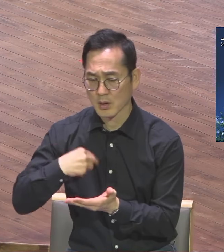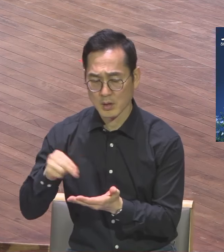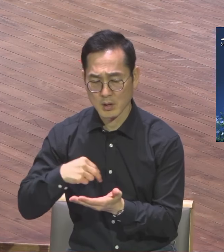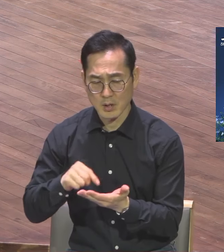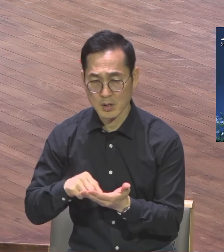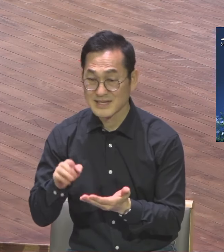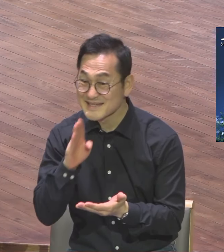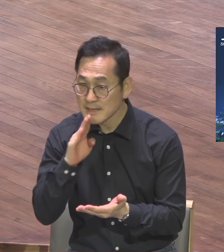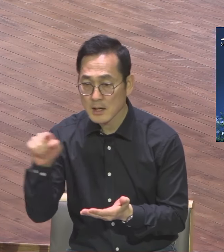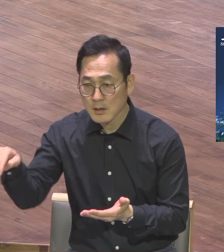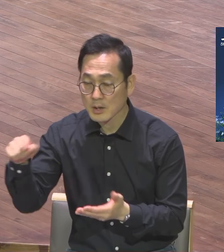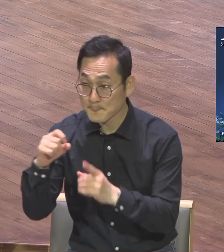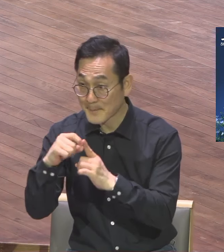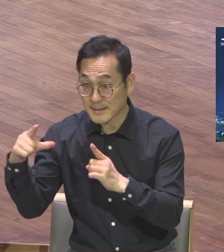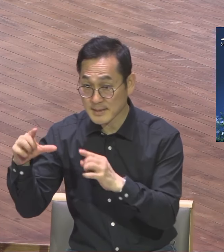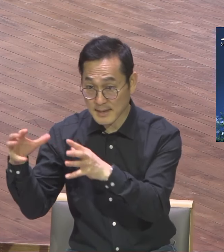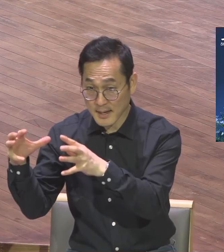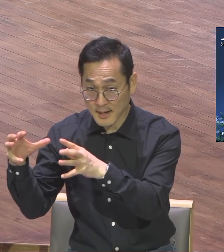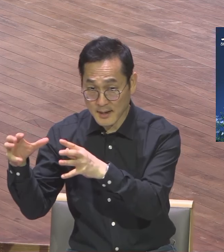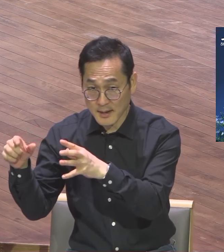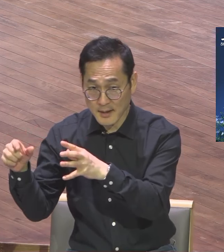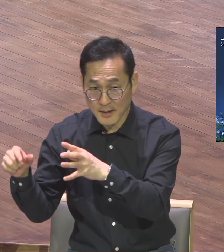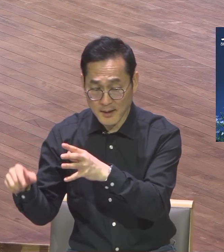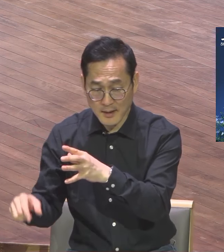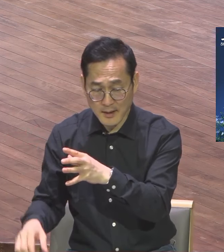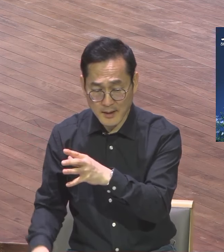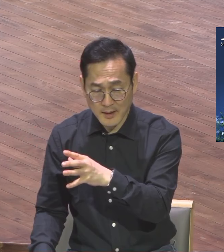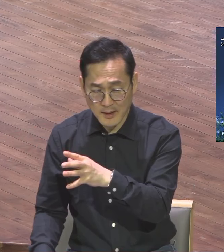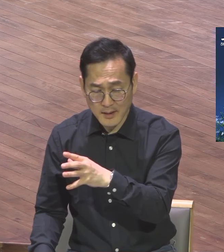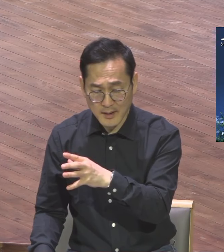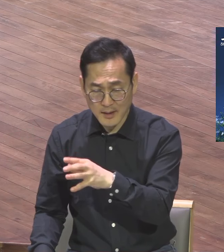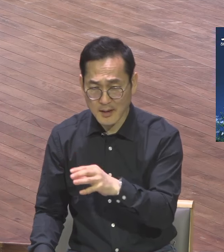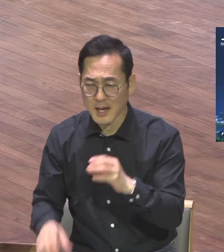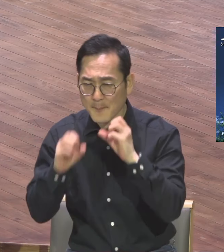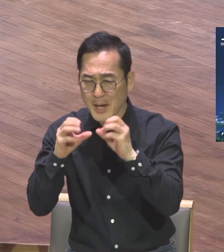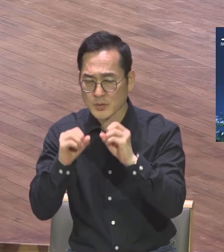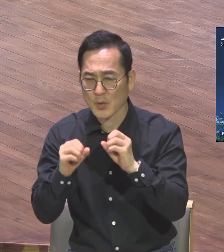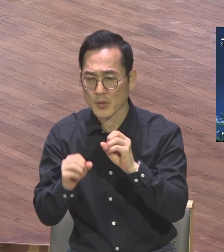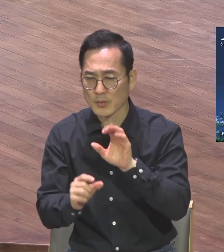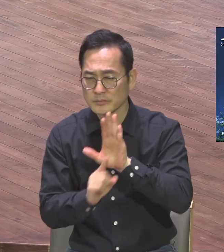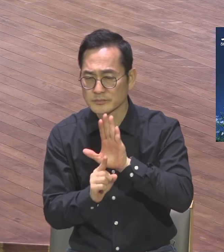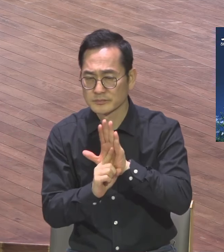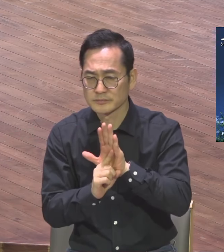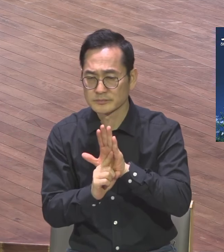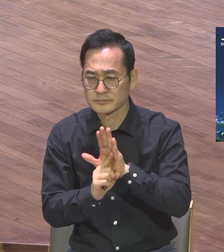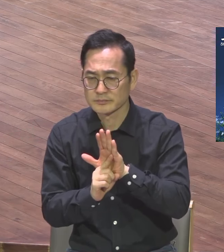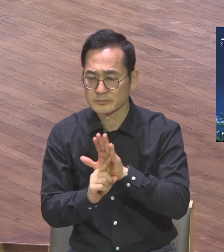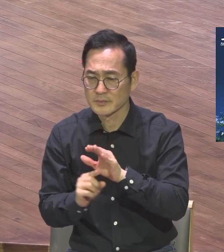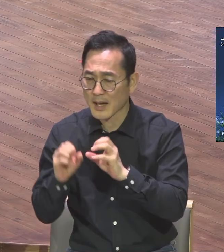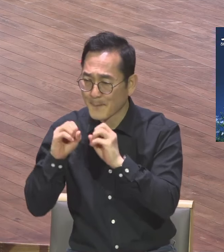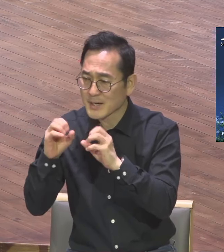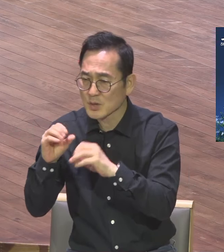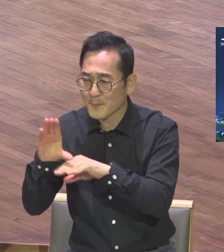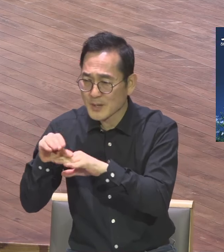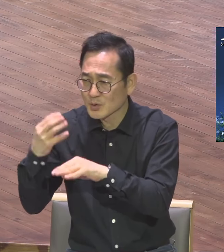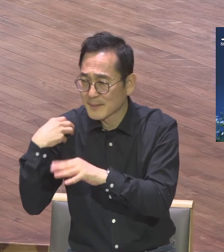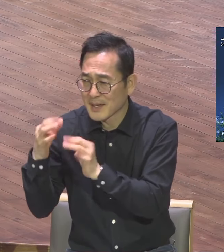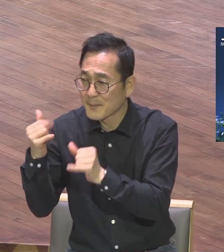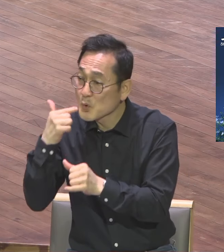거기 실제적으로 그 방송 데니시 방송한 방송 목 하는 목사님이 그런 이야기를